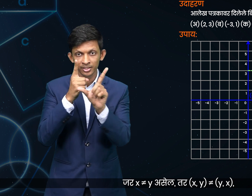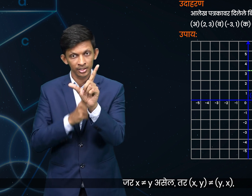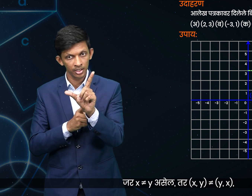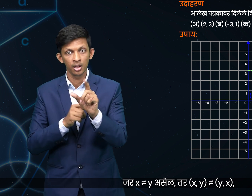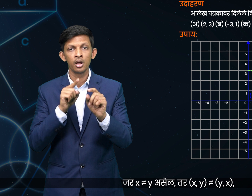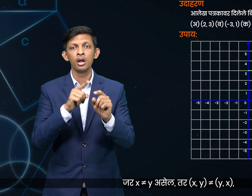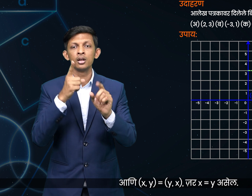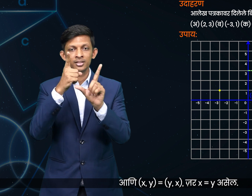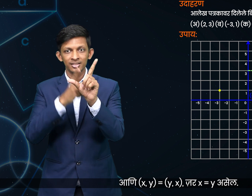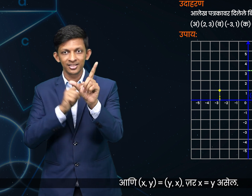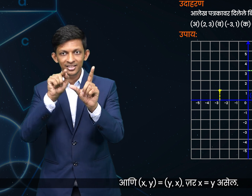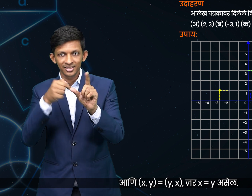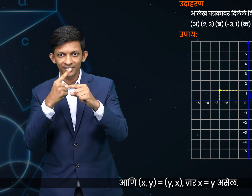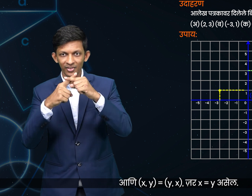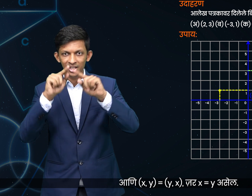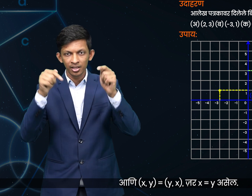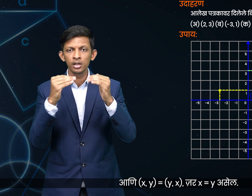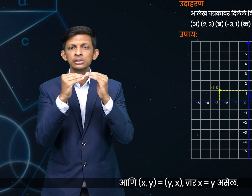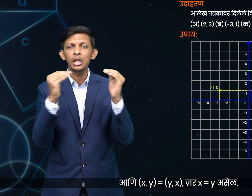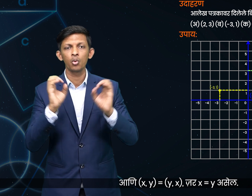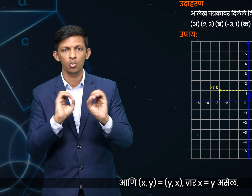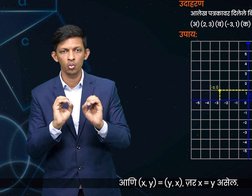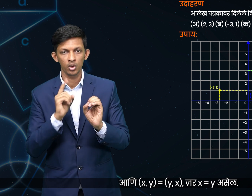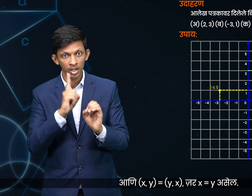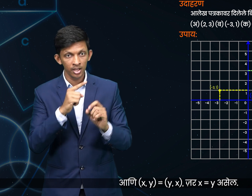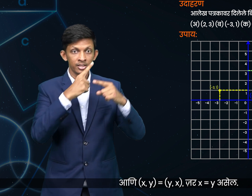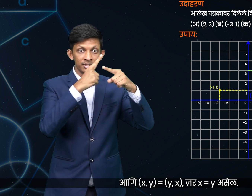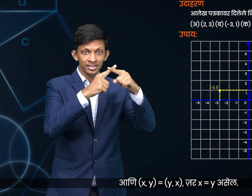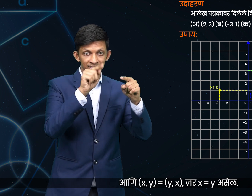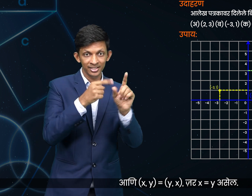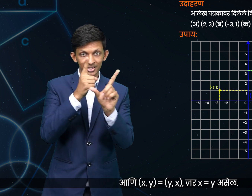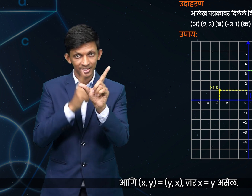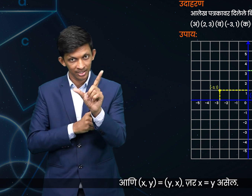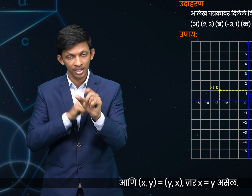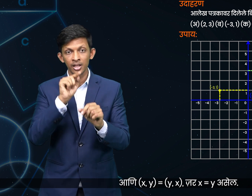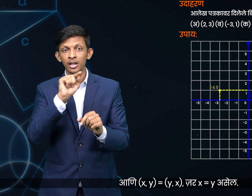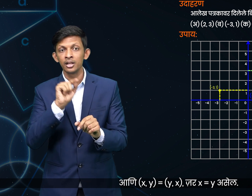yx आणि xy बरोबर yx जर x बरोबर y असेल.